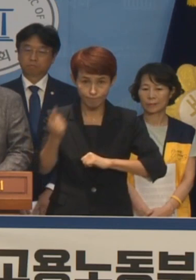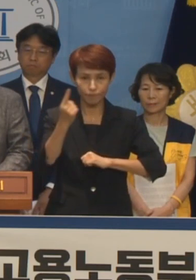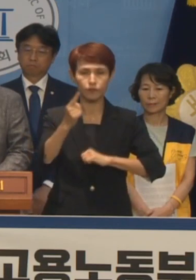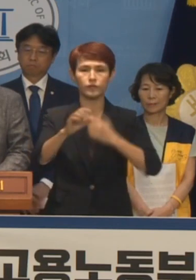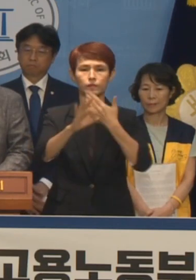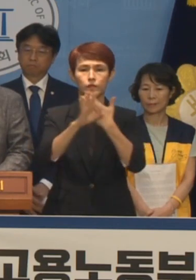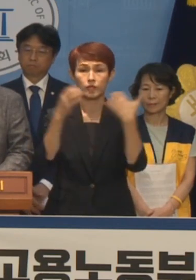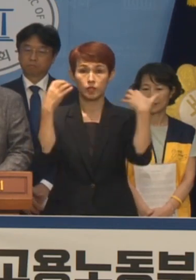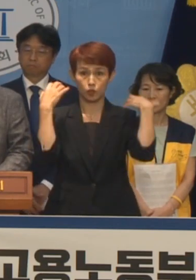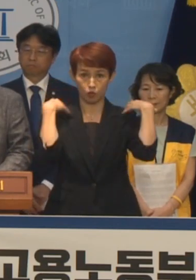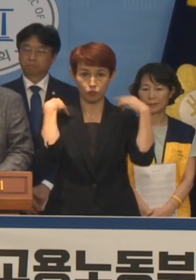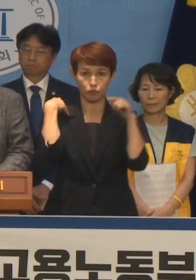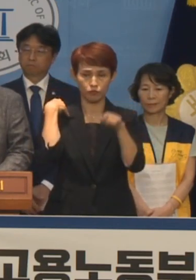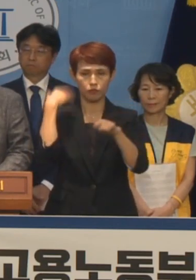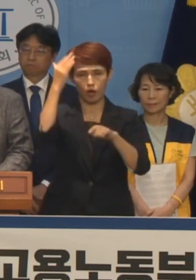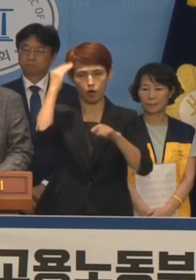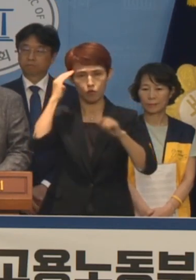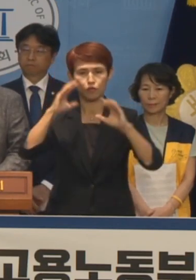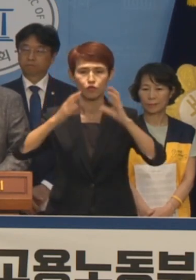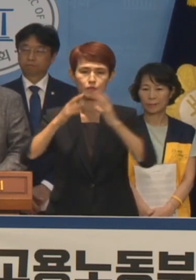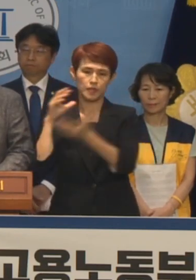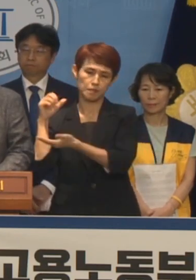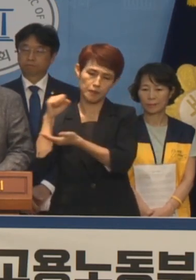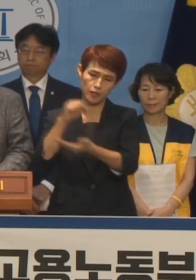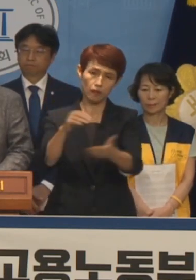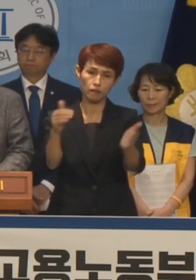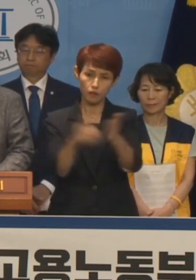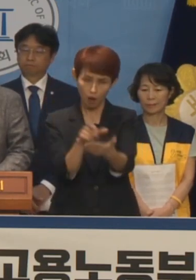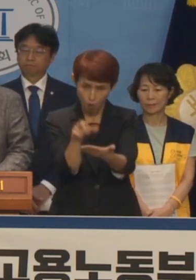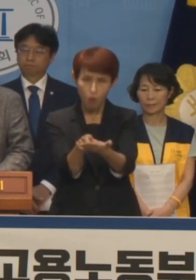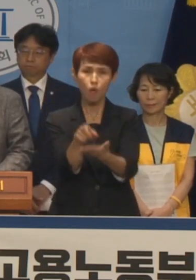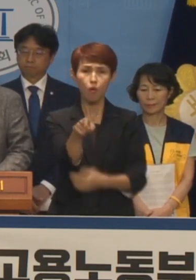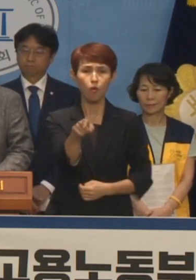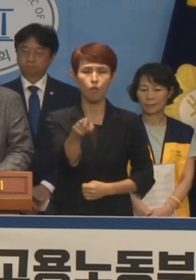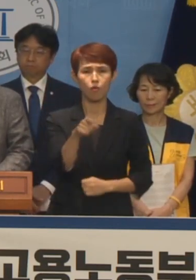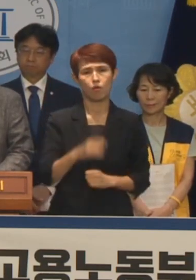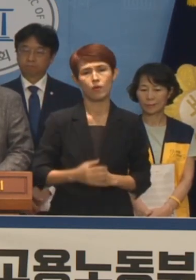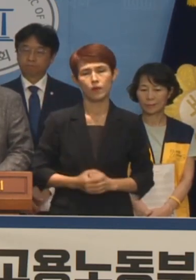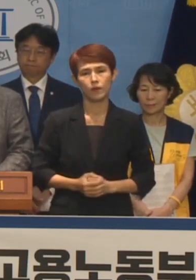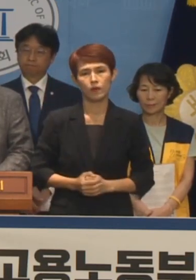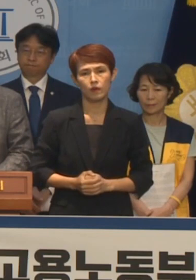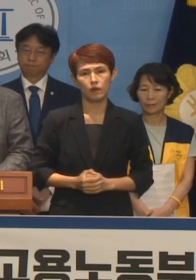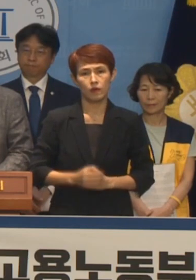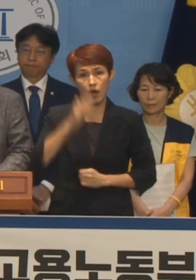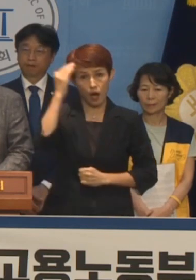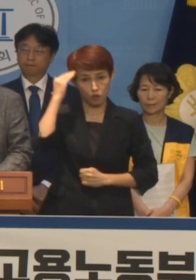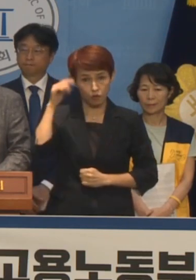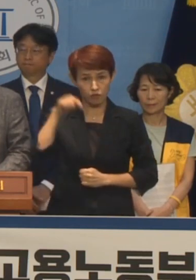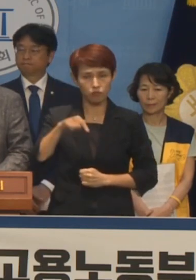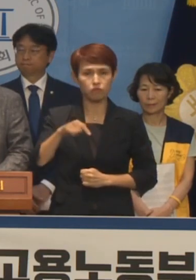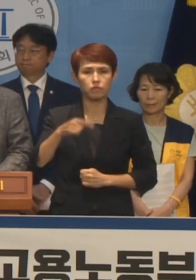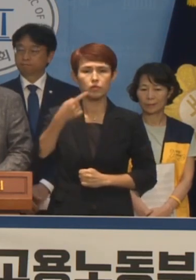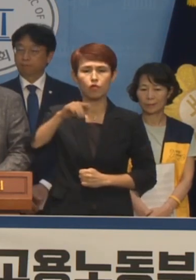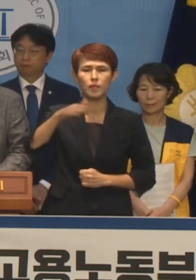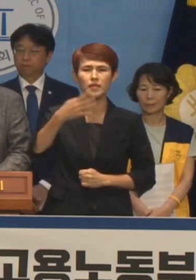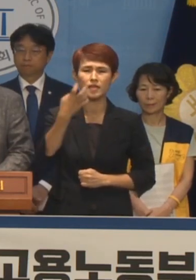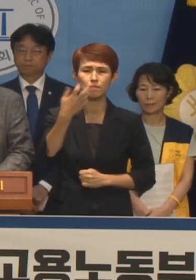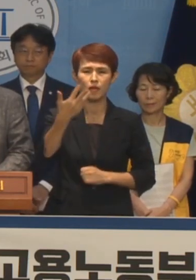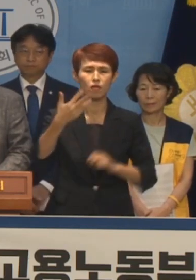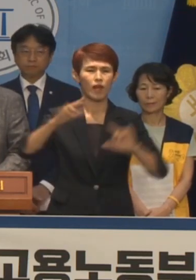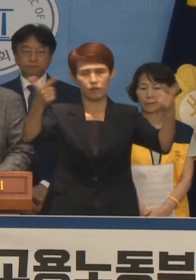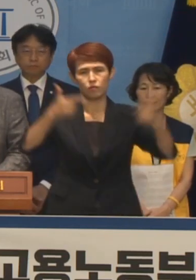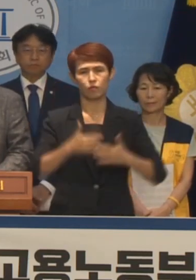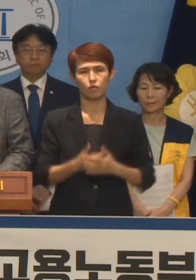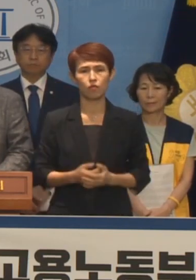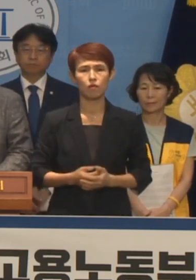임시정부의 법통을 대한국민이 계승했다고 못 박아놨습니다. 대한민국은 1948년 세워진 게 아니라 그 이전 독립운동